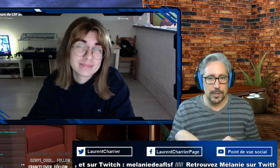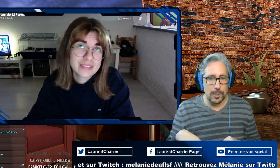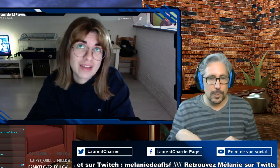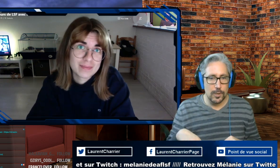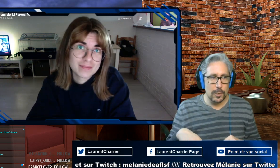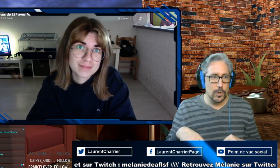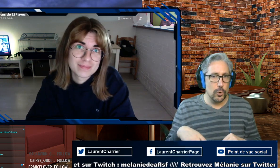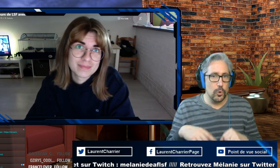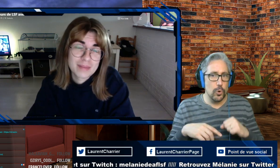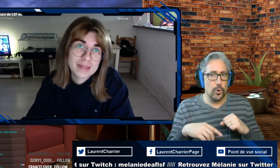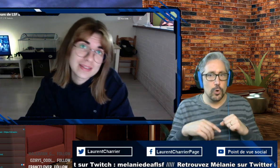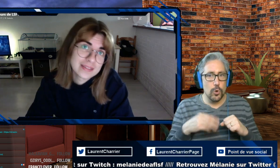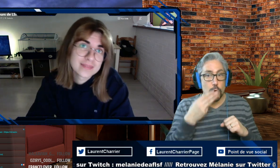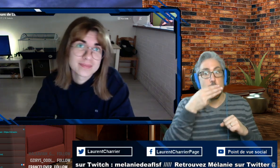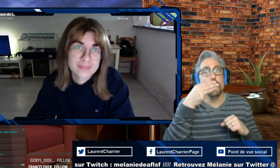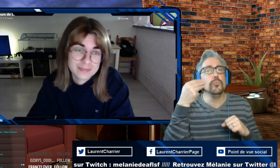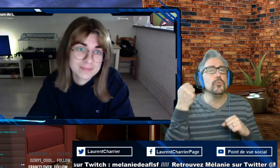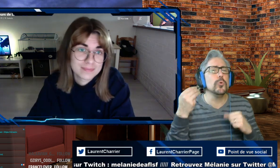toutes les semaines. Ça va.